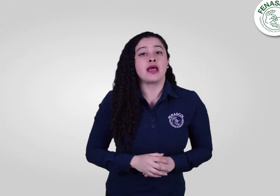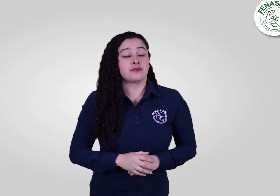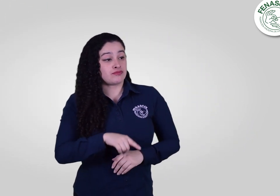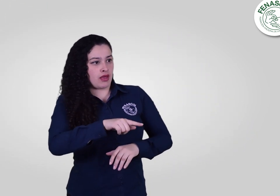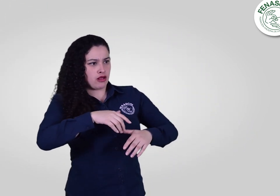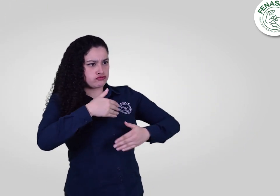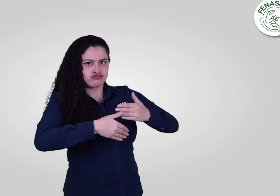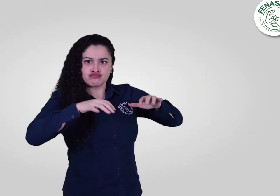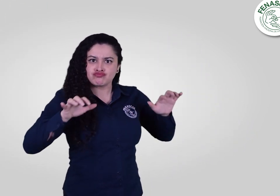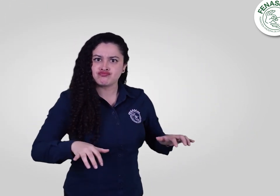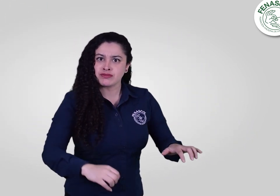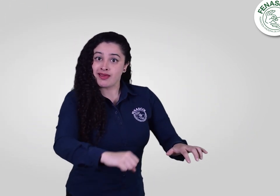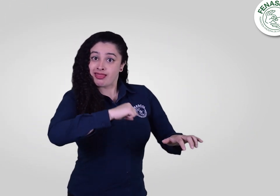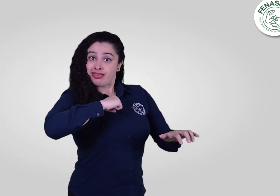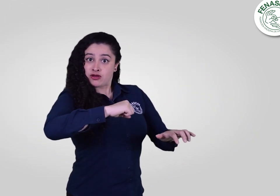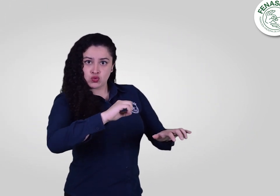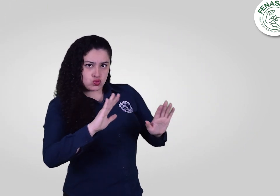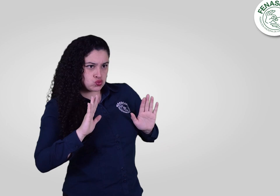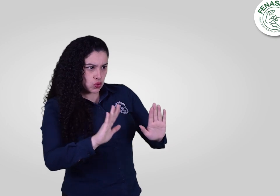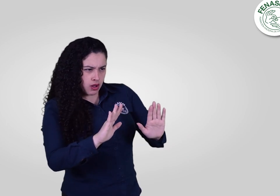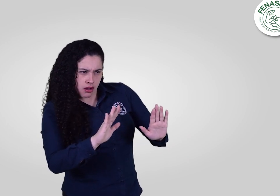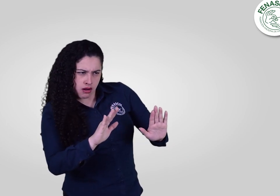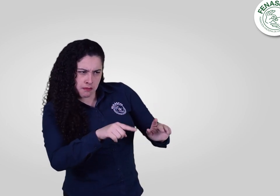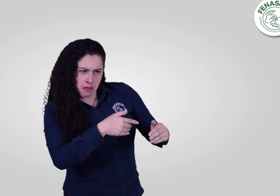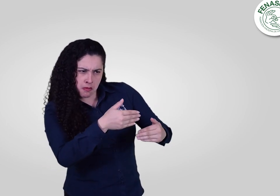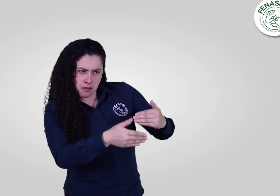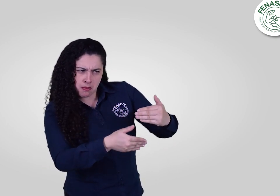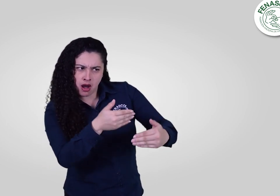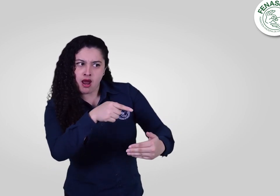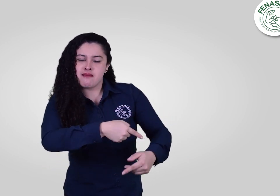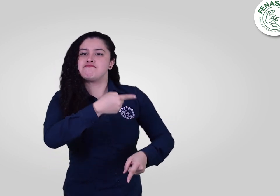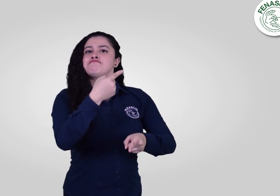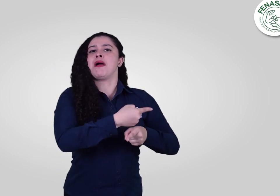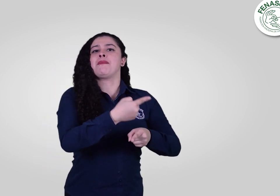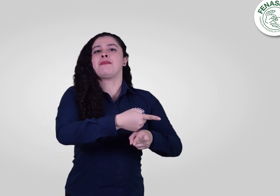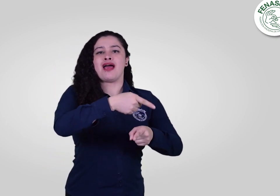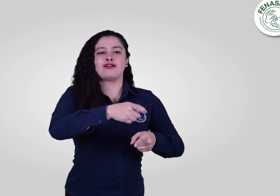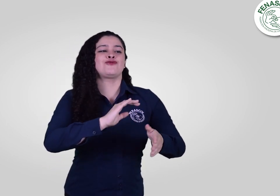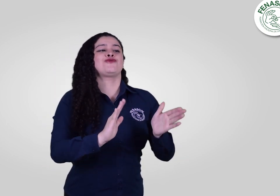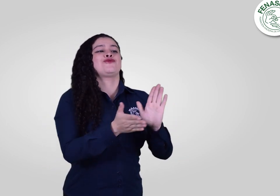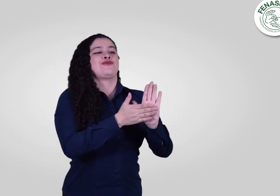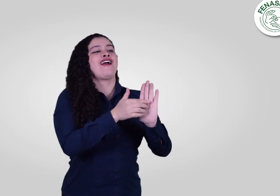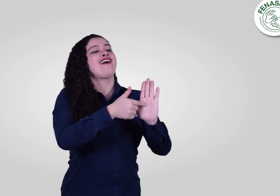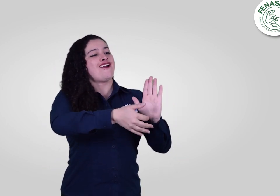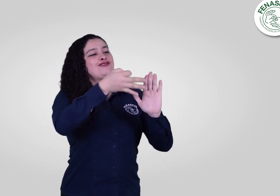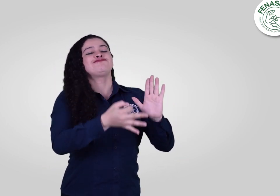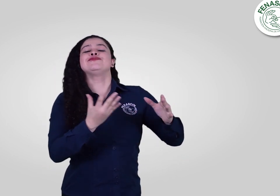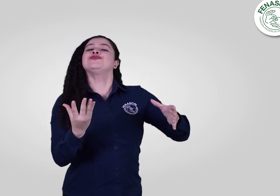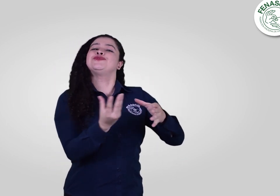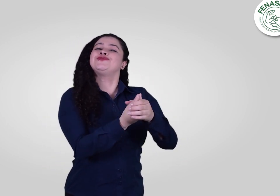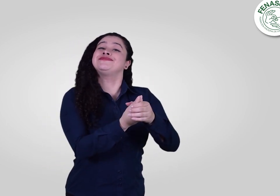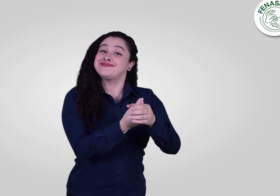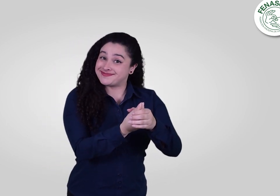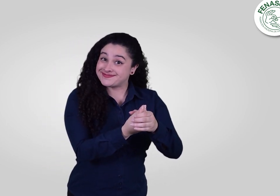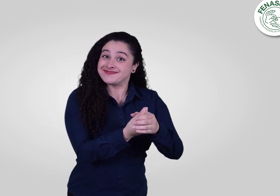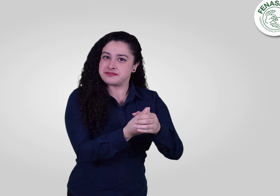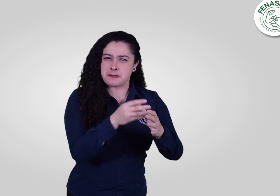garantía del ejercicio efectivo de todos los derechos de las personas con discapacidad y de su